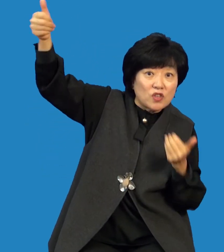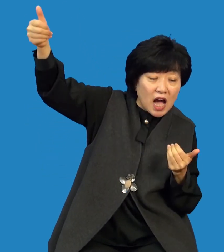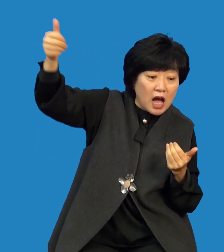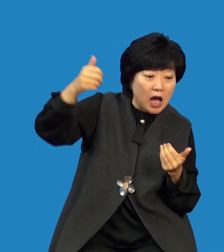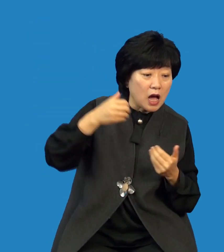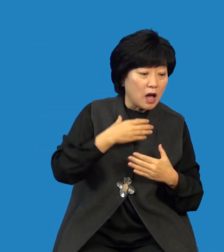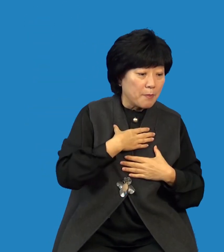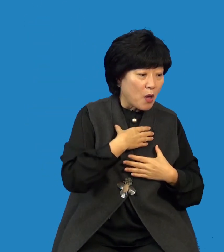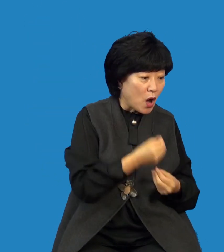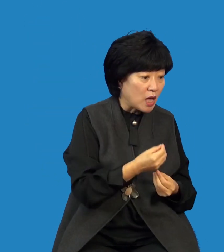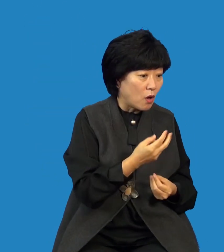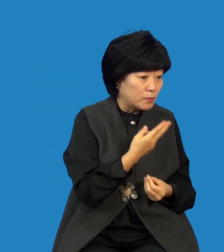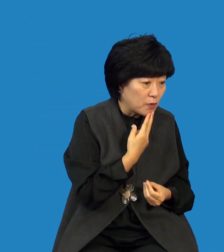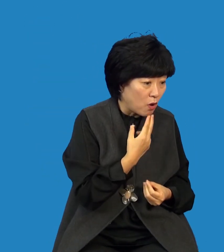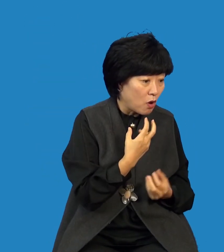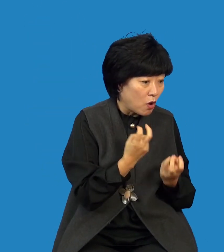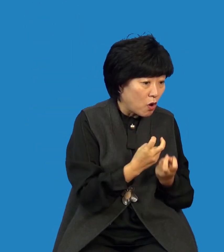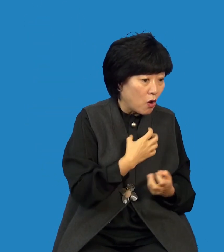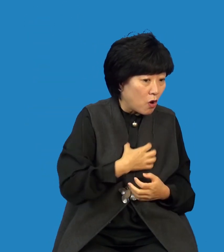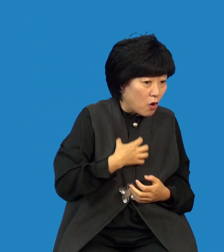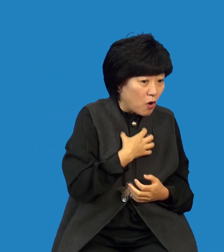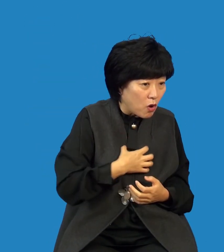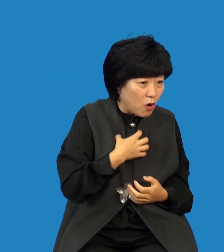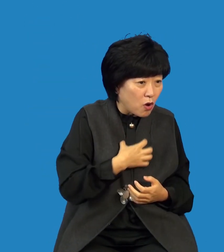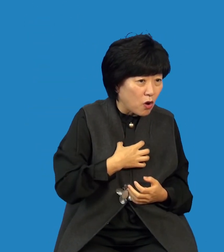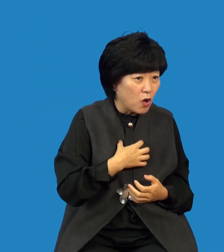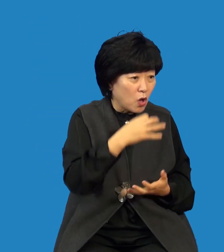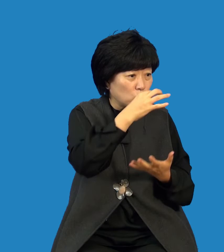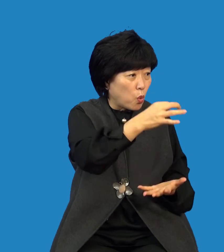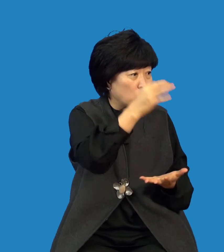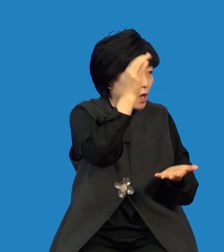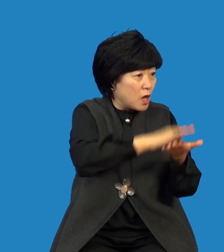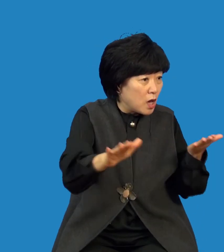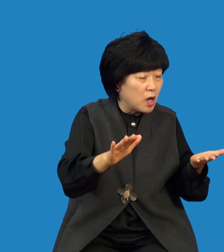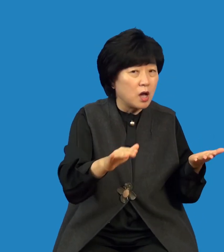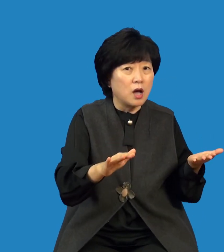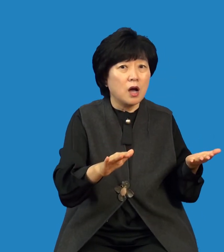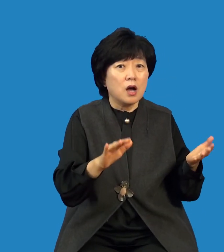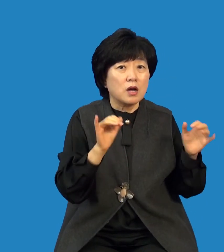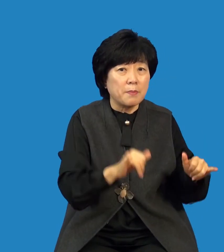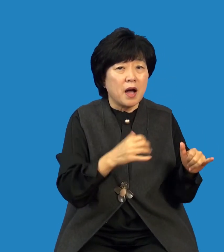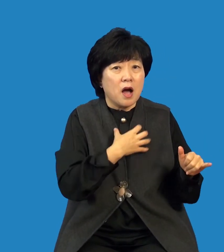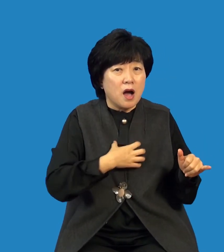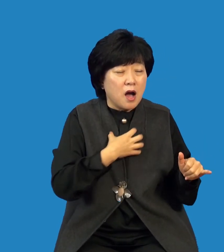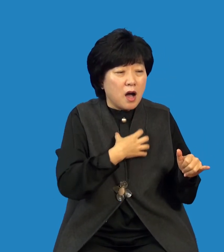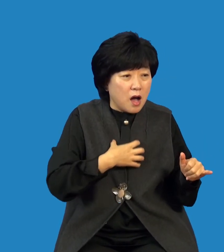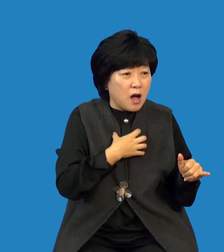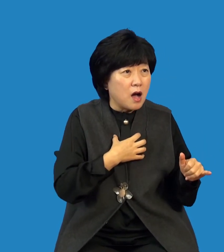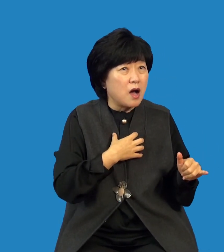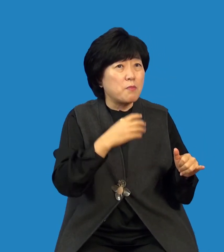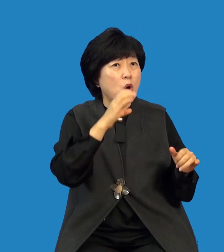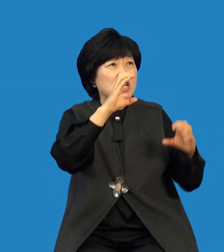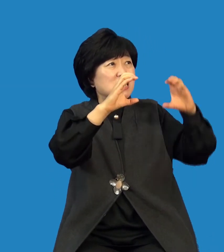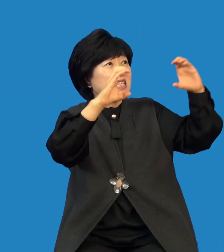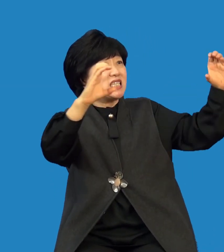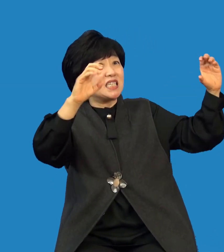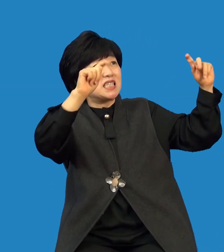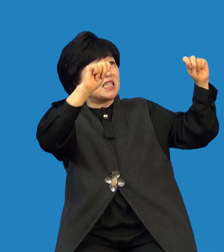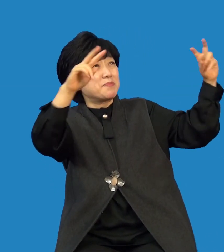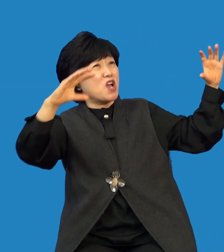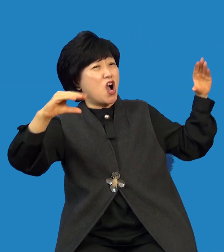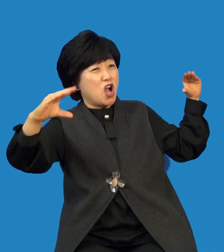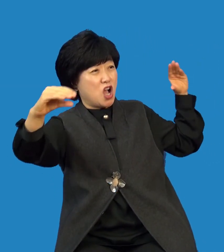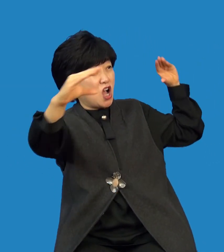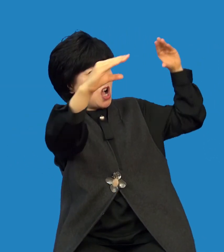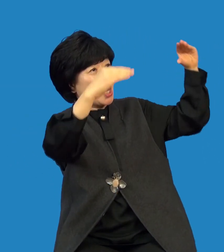아니고요, CCTV를 많이 다는 것도 아닙니다. 그것은 하나님 아버지께로 돌아가는 거예요. 그래야 우리 안에 있는 이 병이 치유될 수